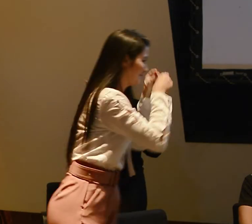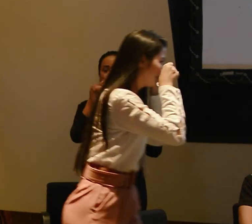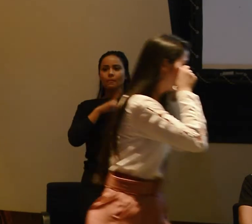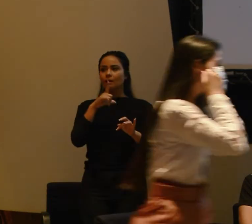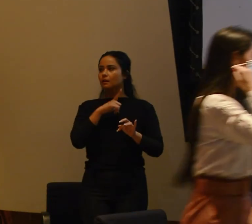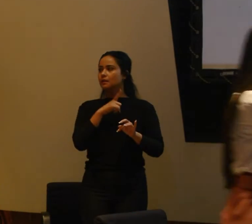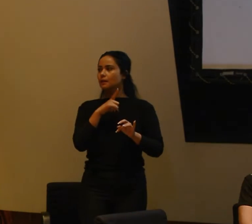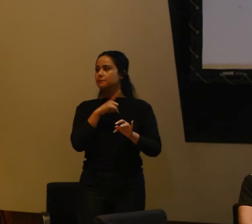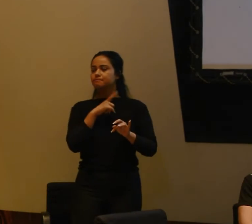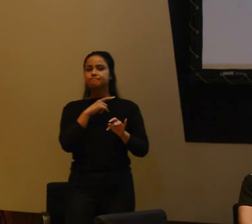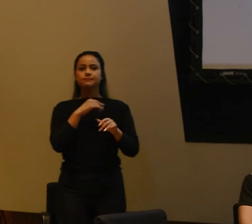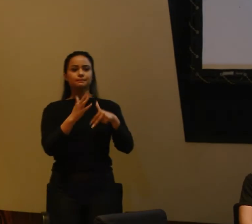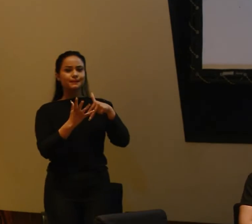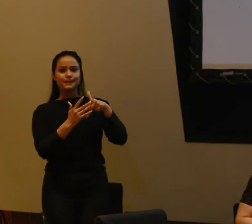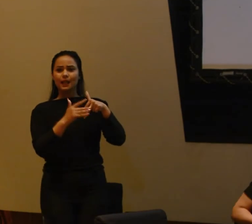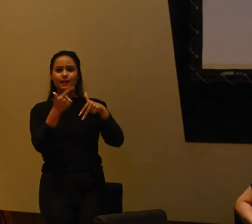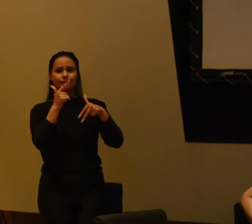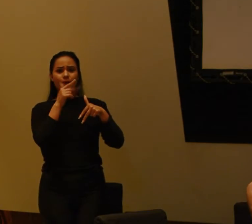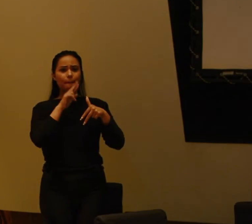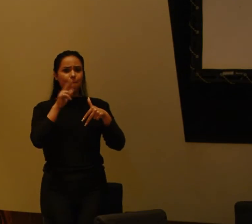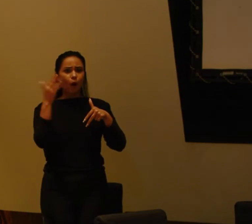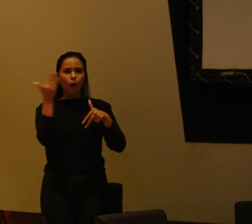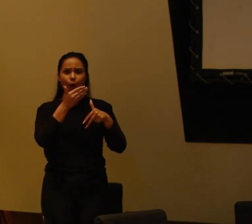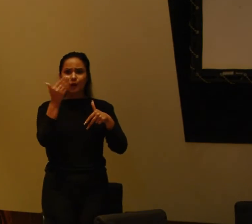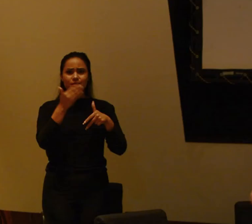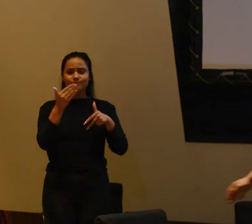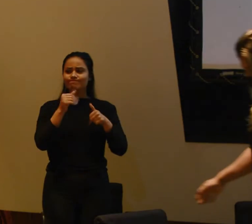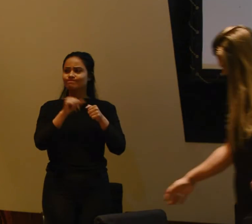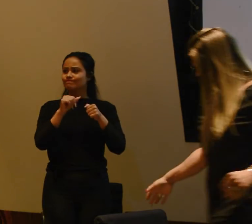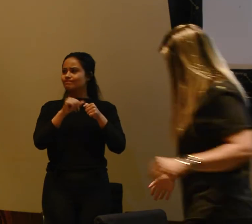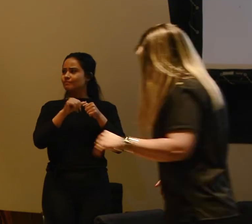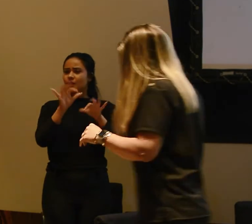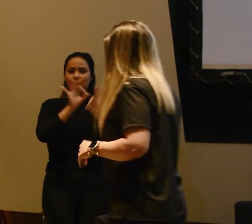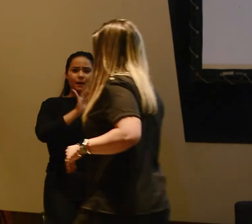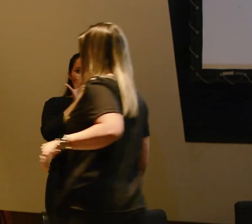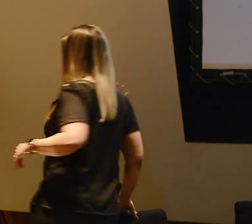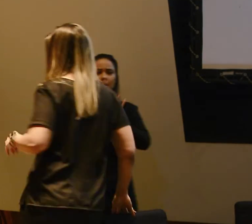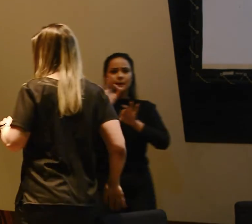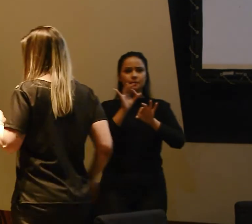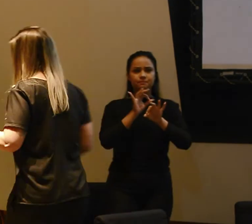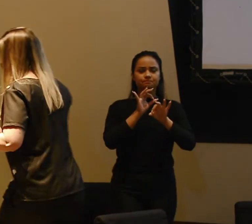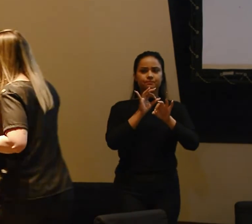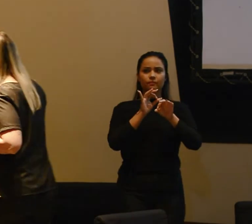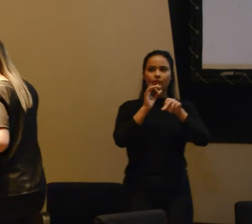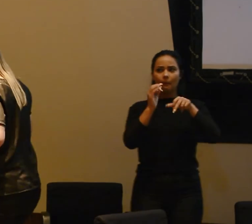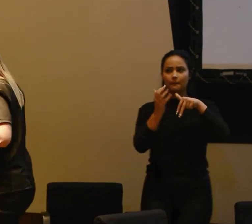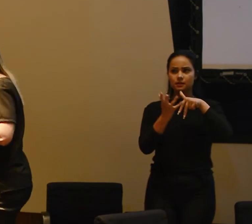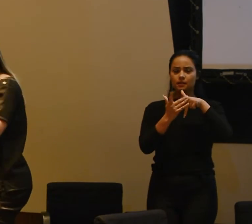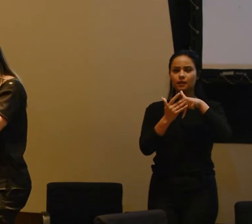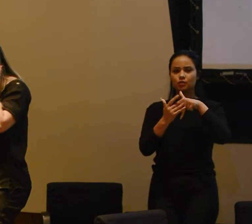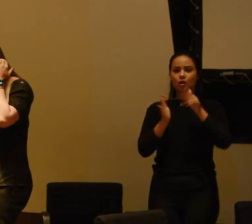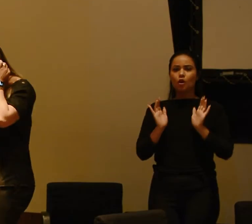de o paciente não responde na audiometria condicionada, também fazer um mapa com o paciente com transtorno